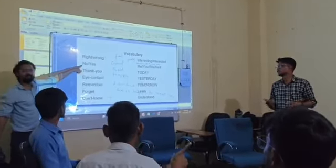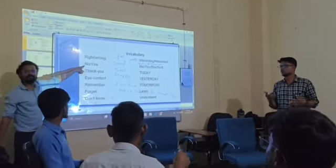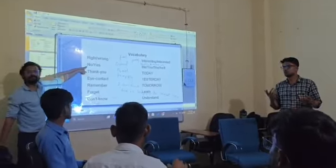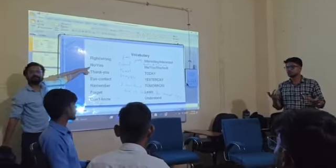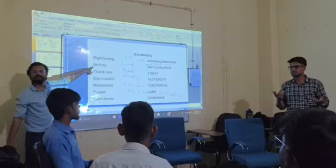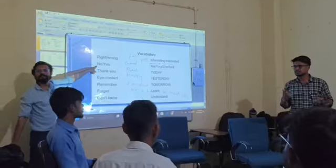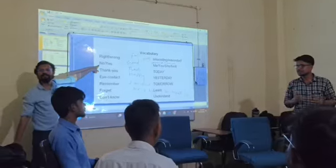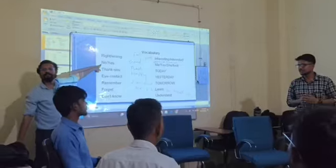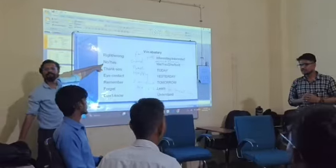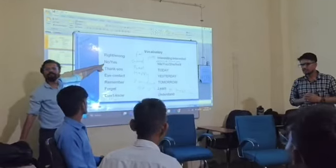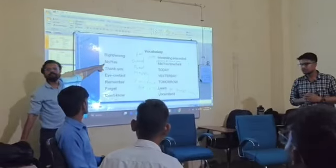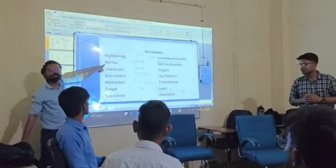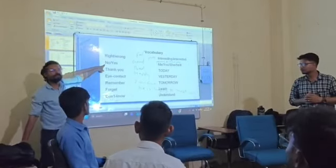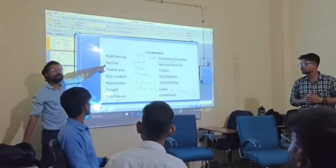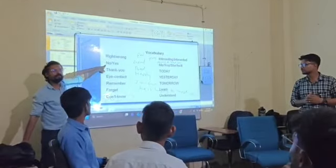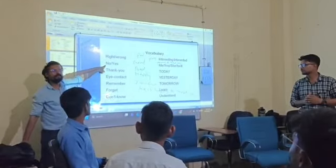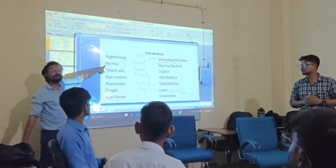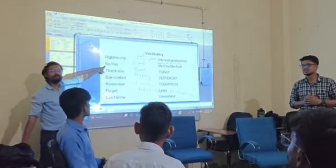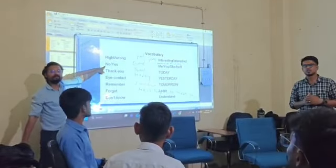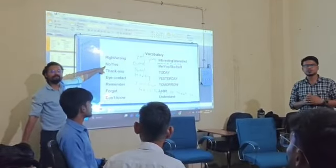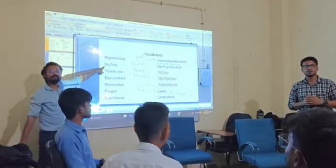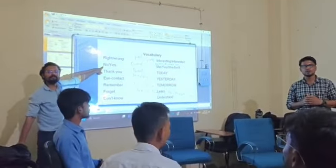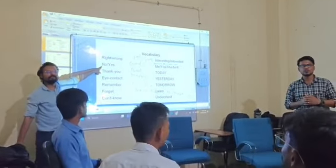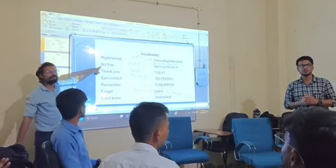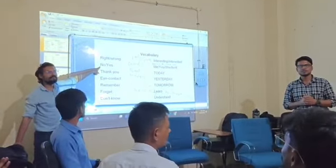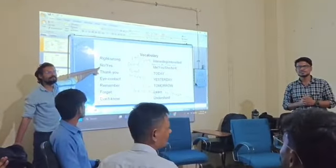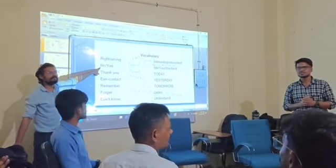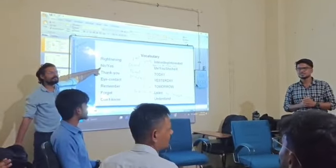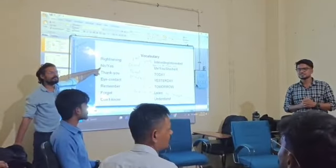नो यस बताया है आपको, क्या होगा?